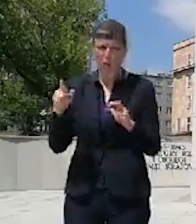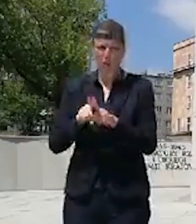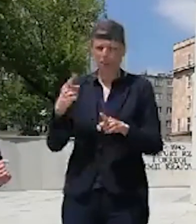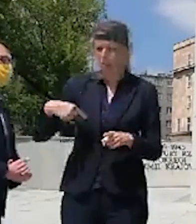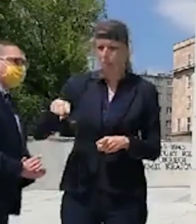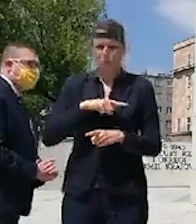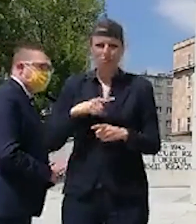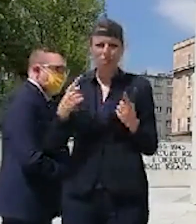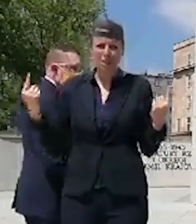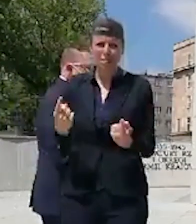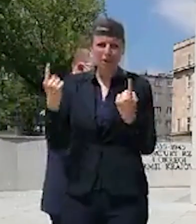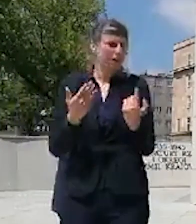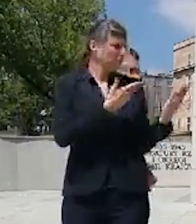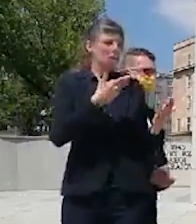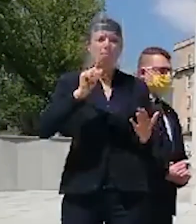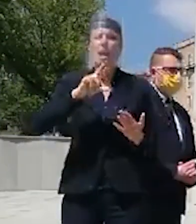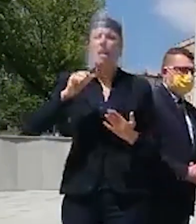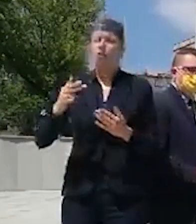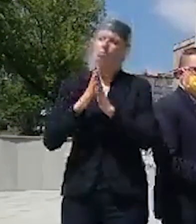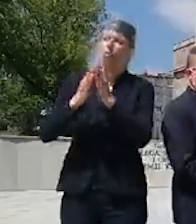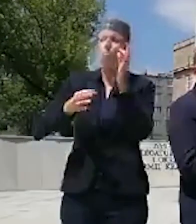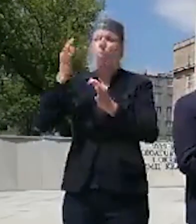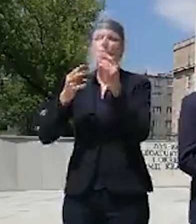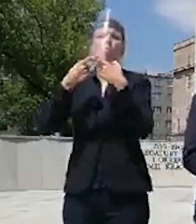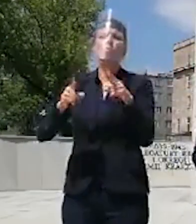widzisz dzisiaj nadzieję po tych 30 latach dla polskich samorządów?